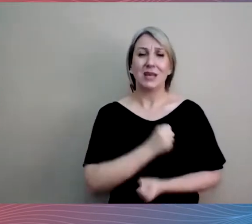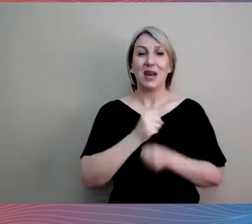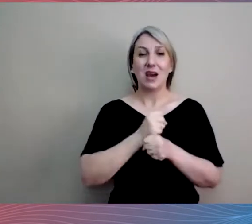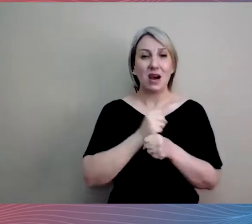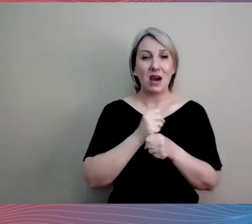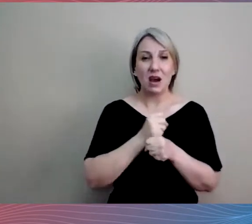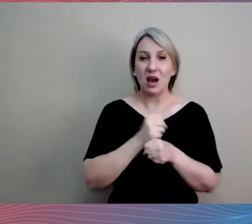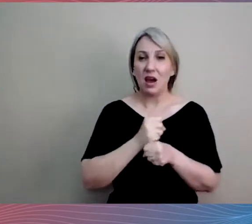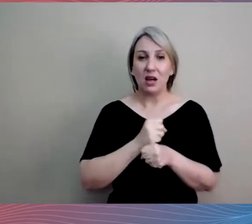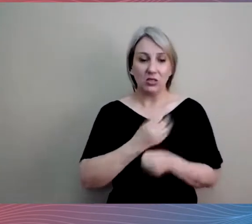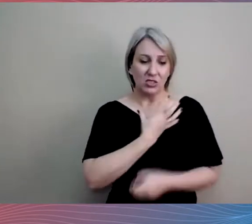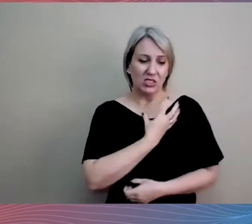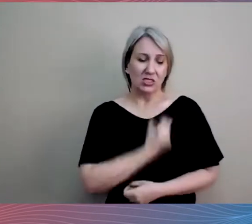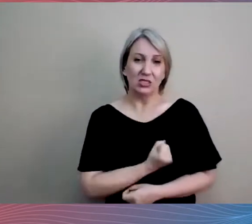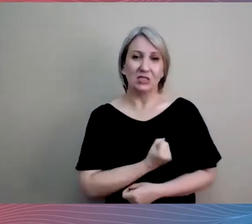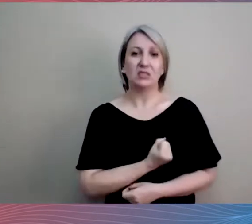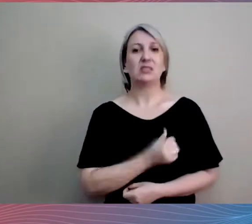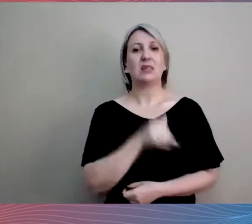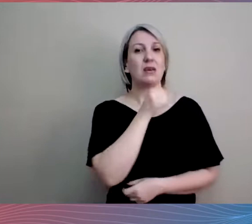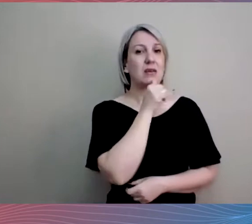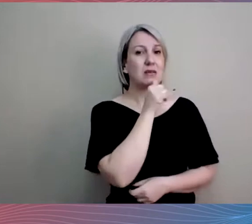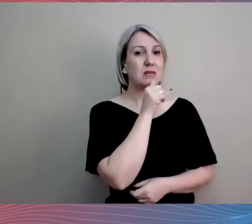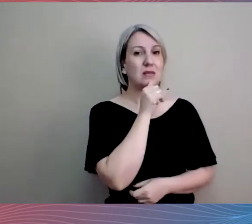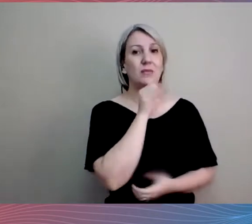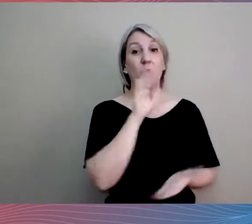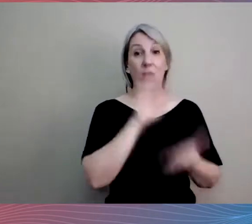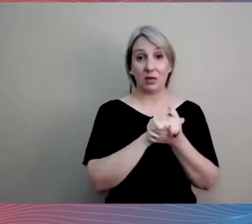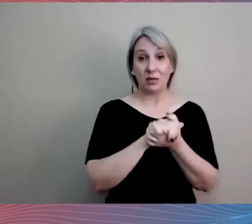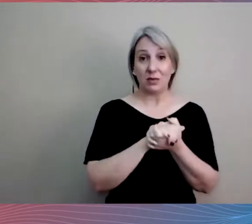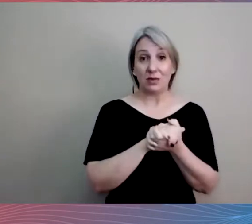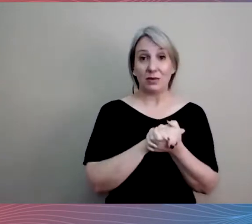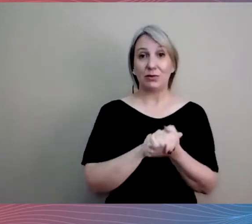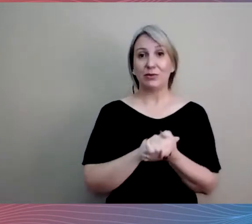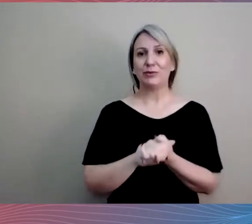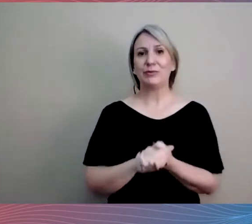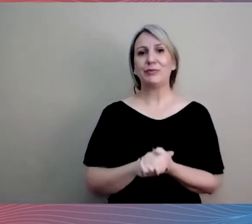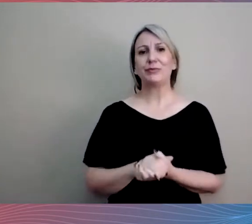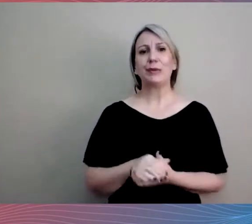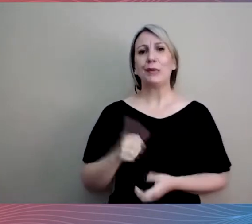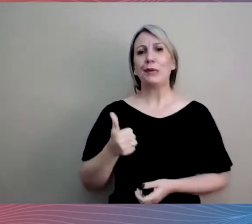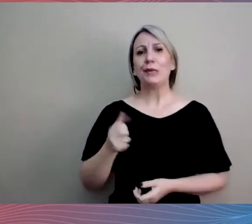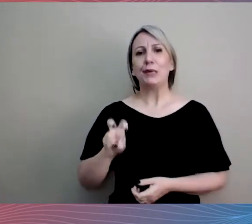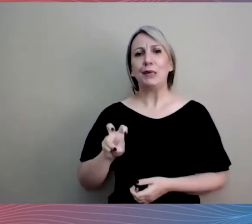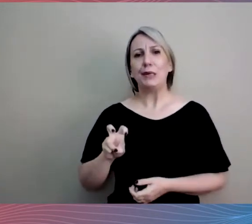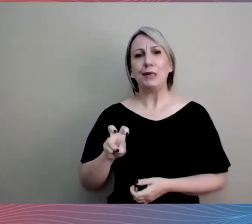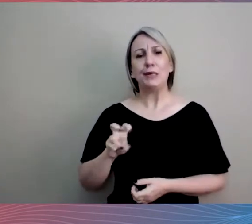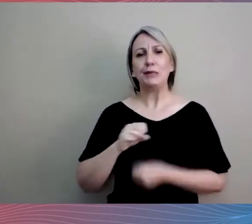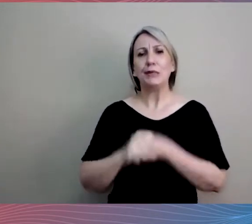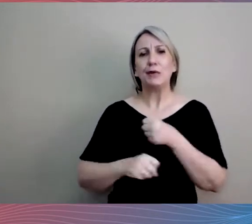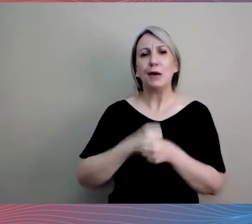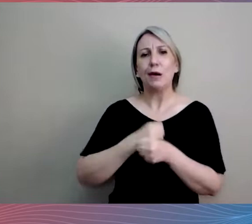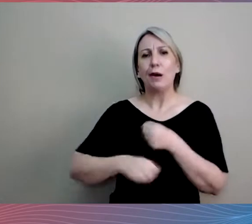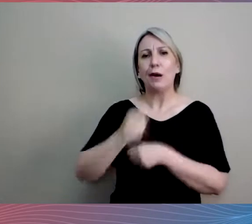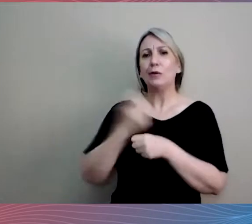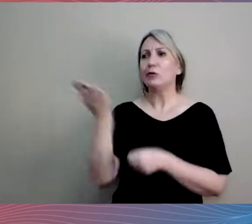né, de aquilo que aconteceu 5 anos atrás, 10 anos atrás, 15 anos atrás, né? O marido ou a